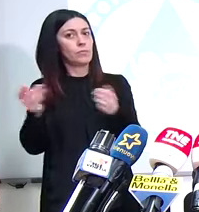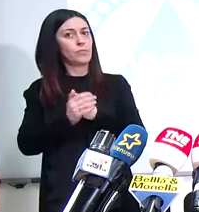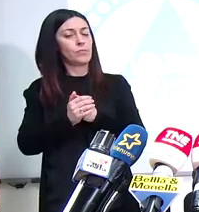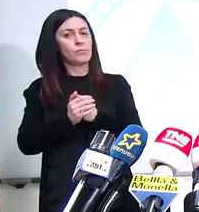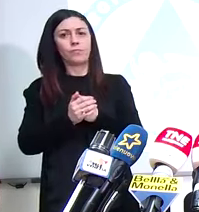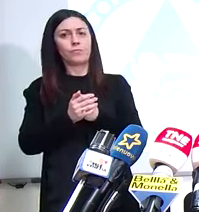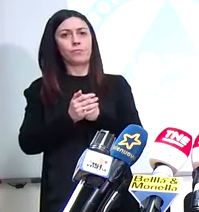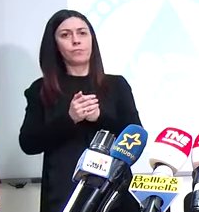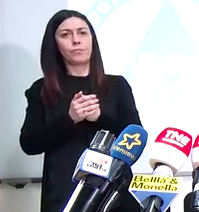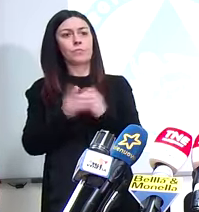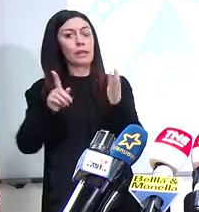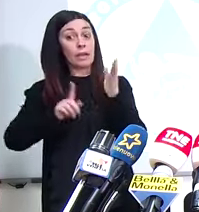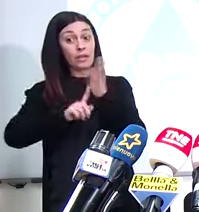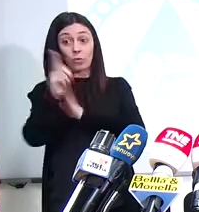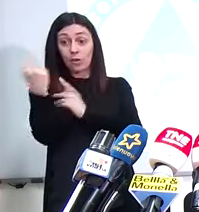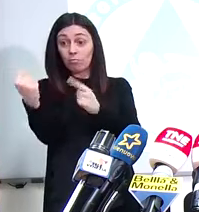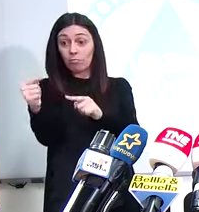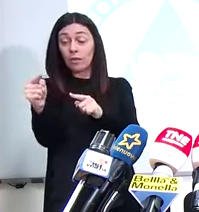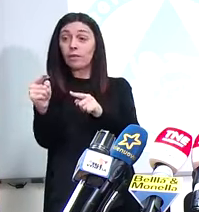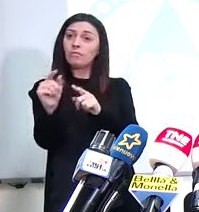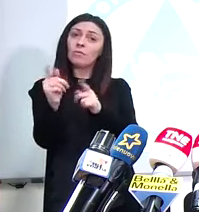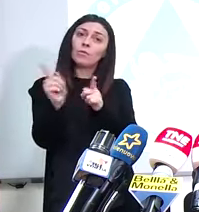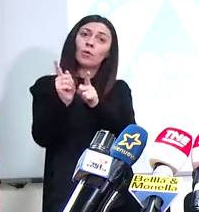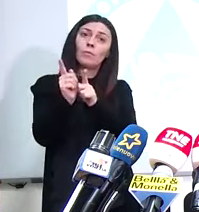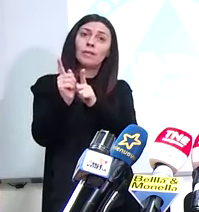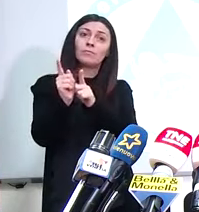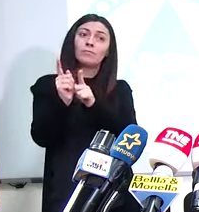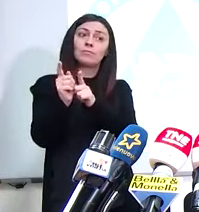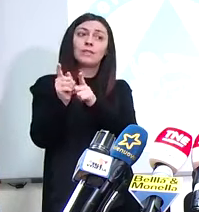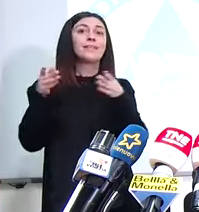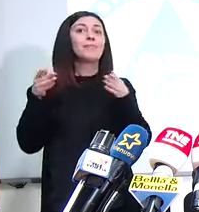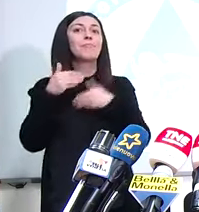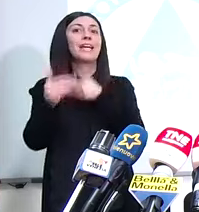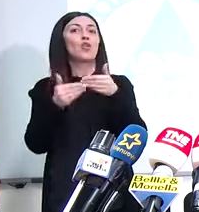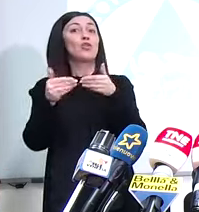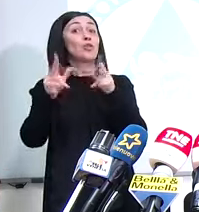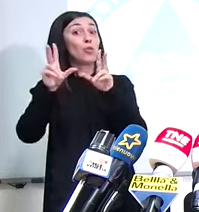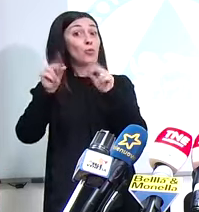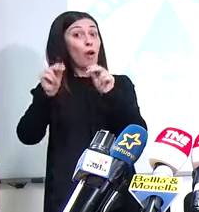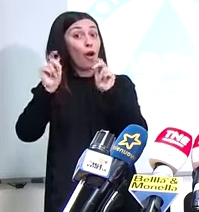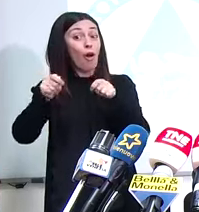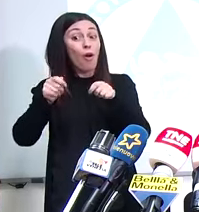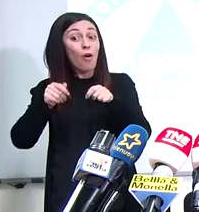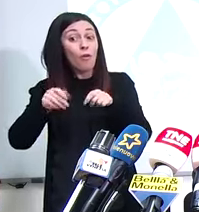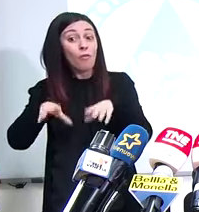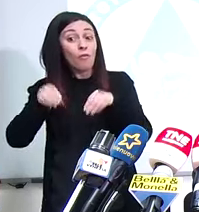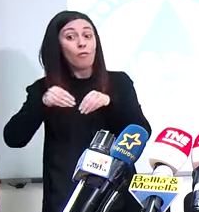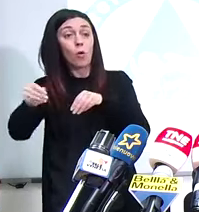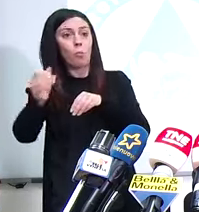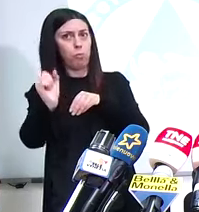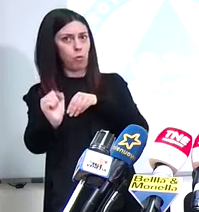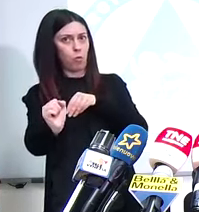che apre una strada nuova che sembra estremamente difficile forse da concludere viste le pressioni che arrivano